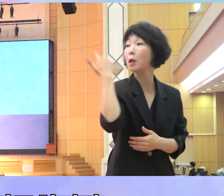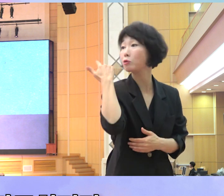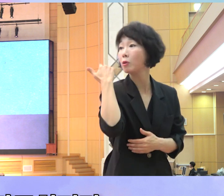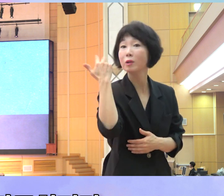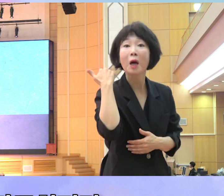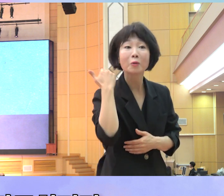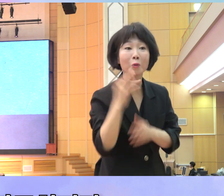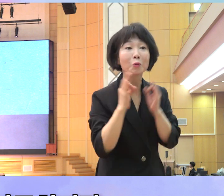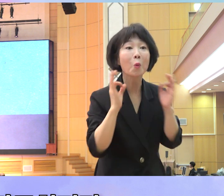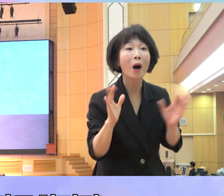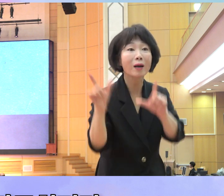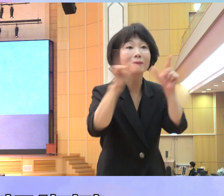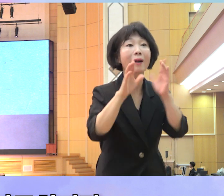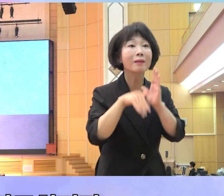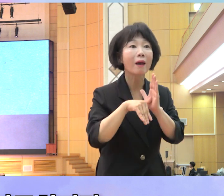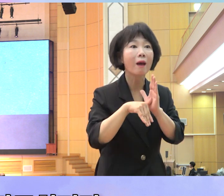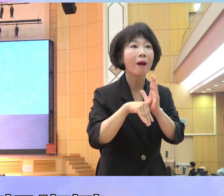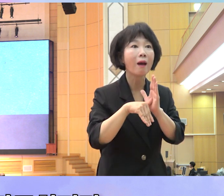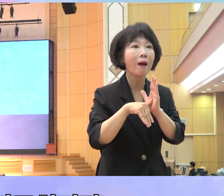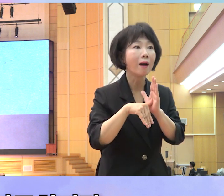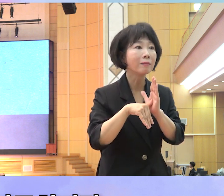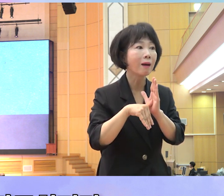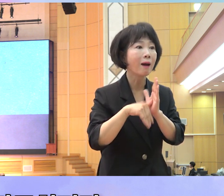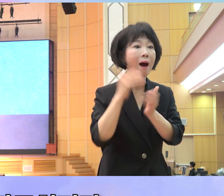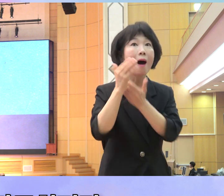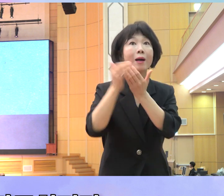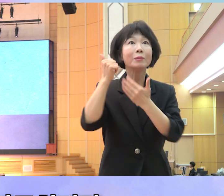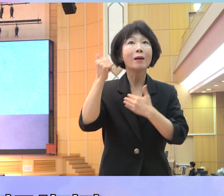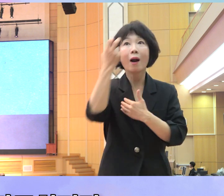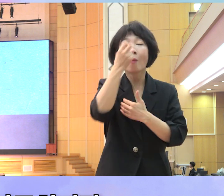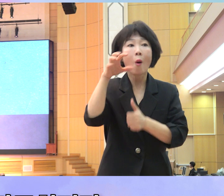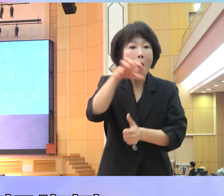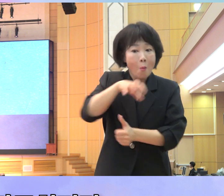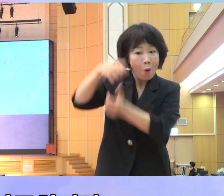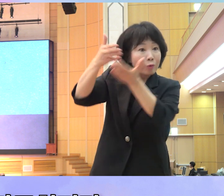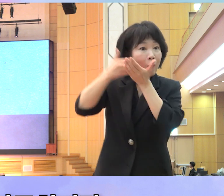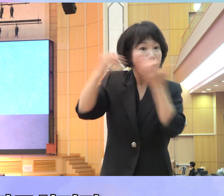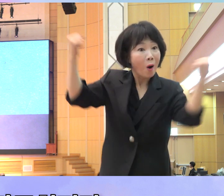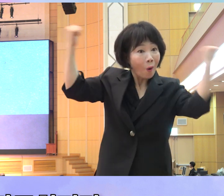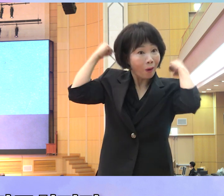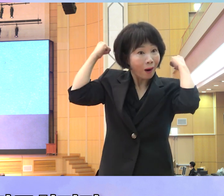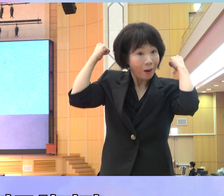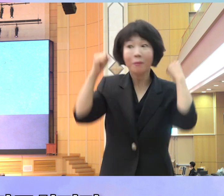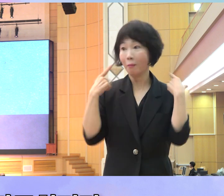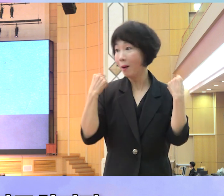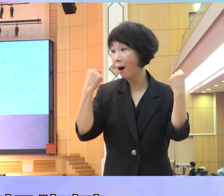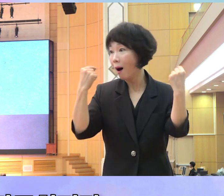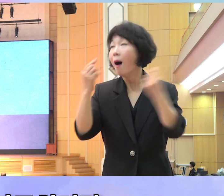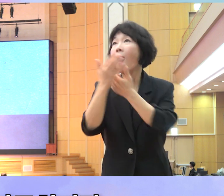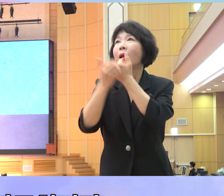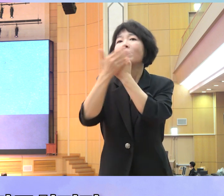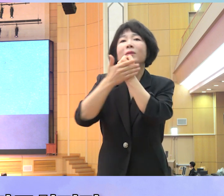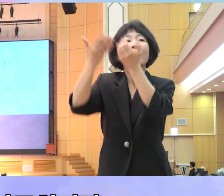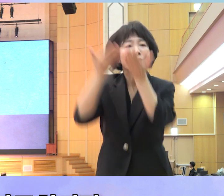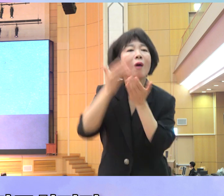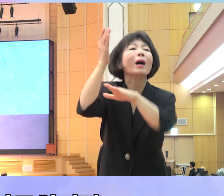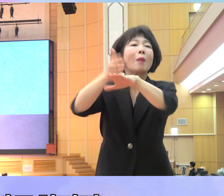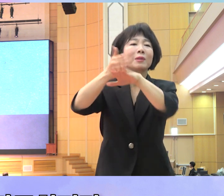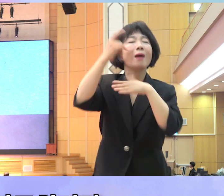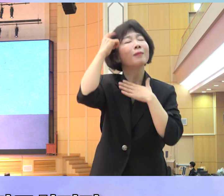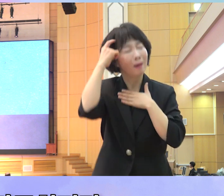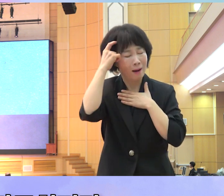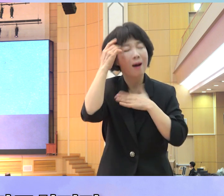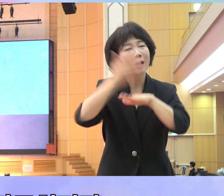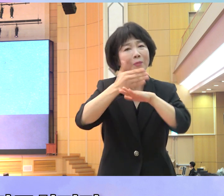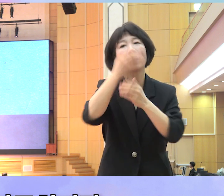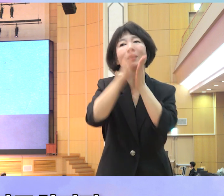살아가면서 어떤 일이 생겼을지 모르지만 지금 이 자리에 와서 내가 앉아 있을 수 있는 하나님의 은혜에 감사합니다. 할렐루야.